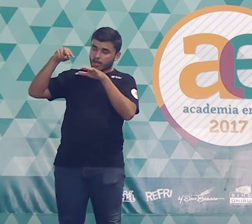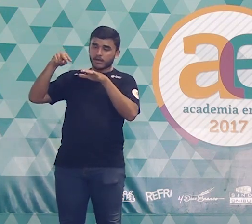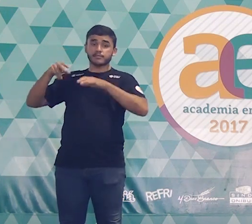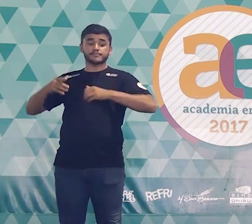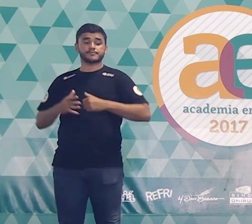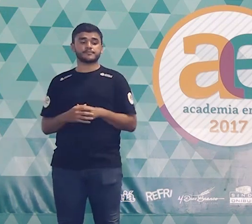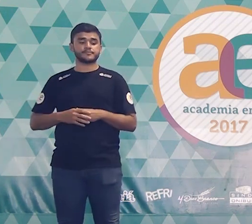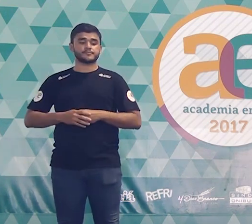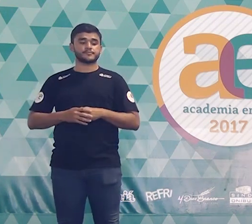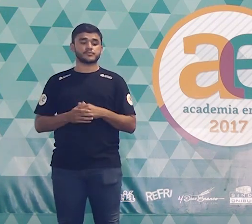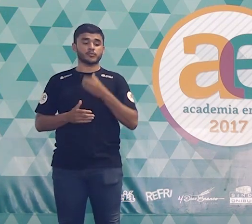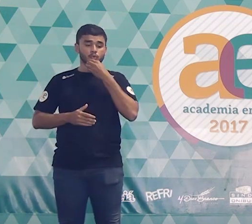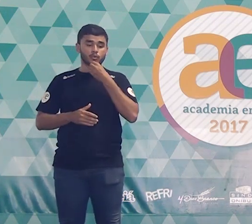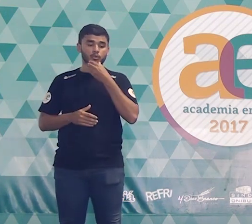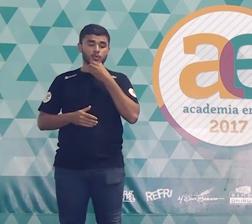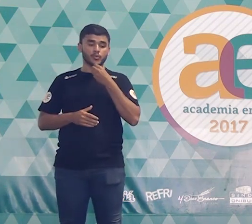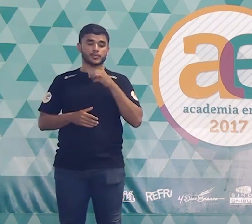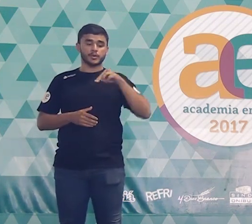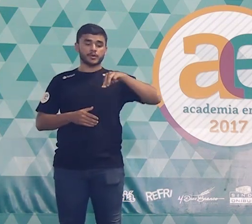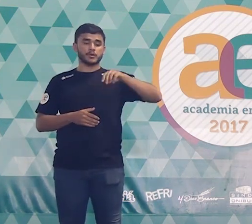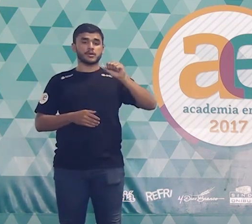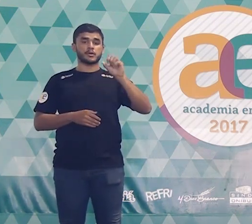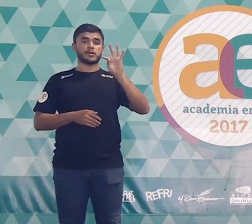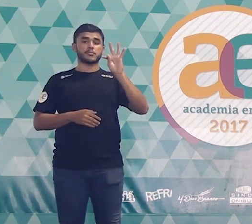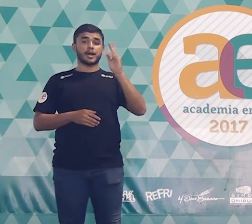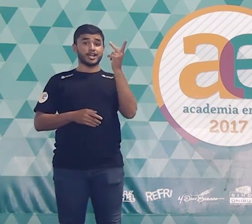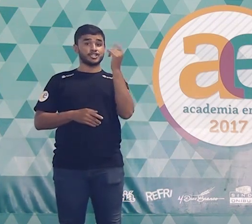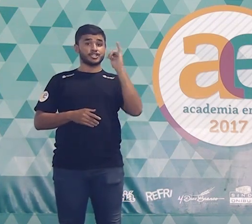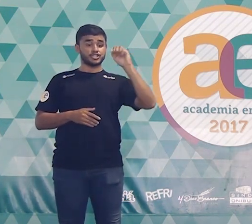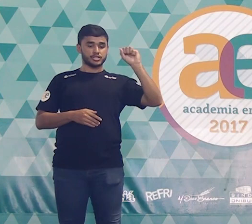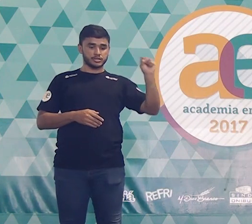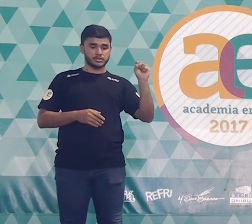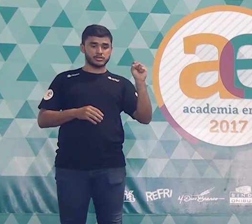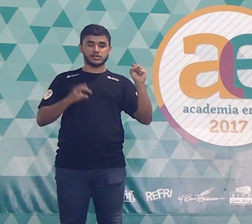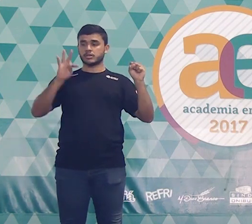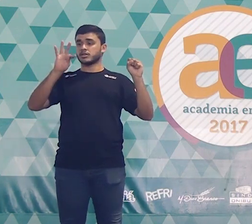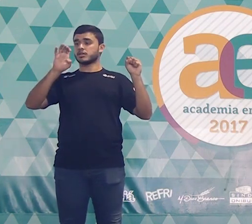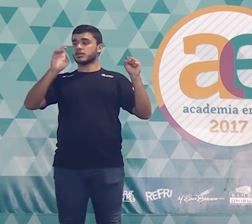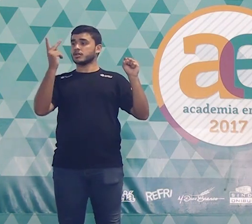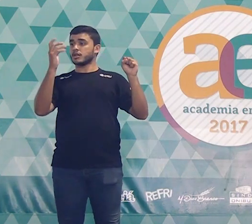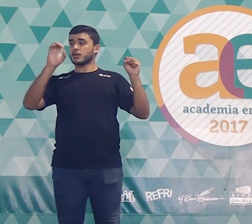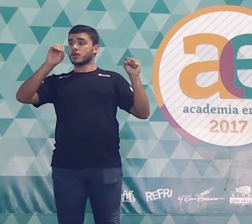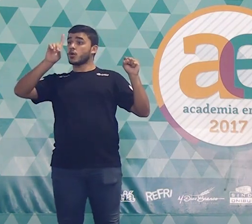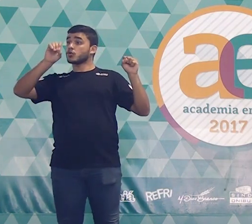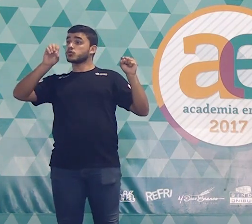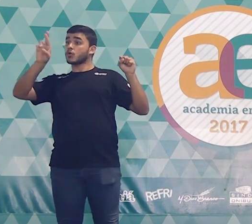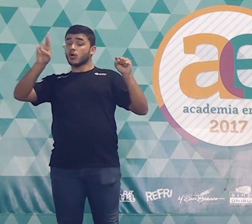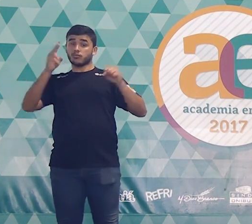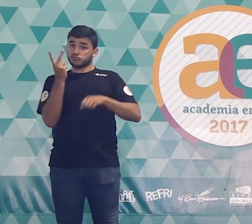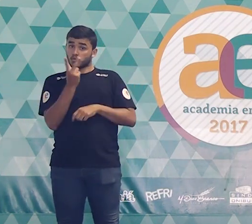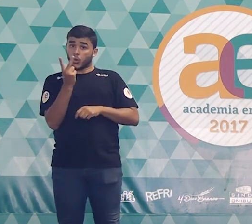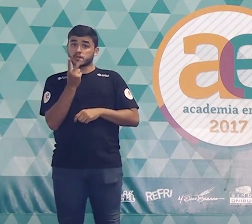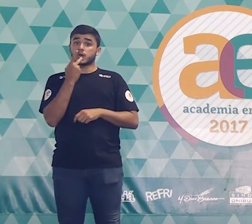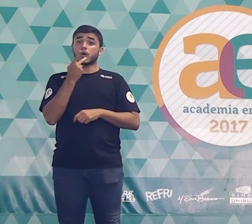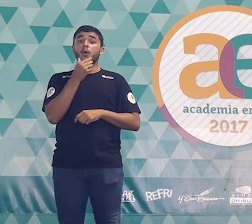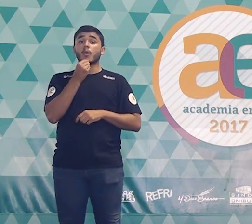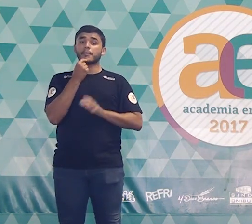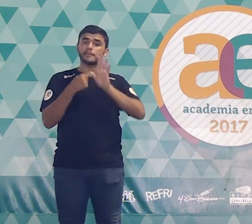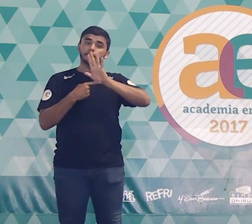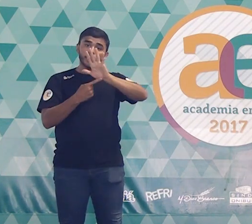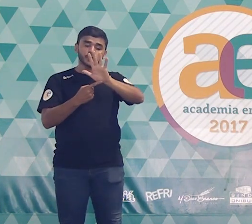dois caras que você está vendo aí, tá certo? Matthias Sheldon e Theodor Schwann, são dois cientistas, tá?